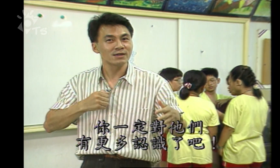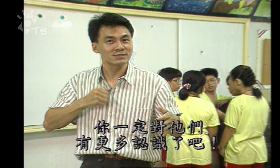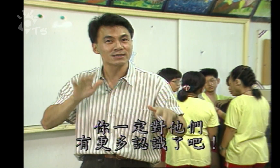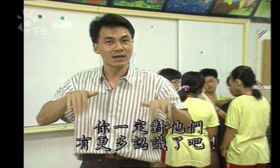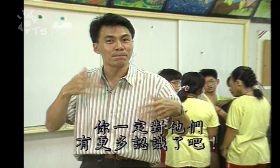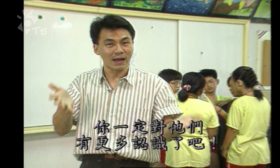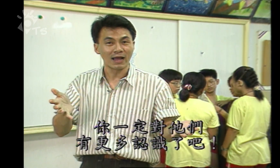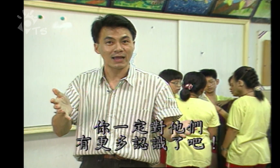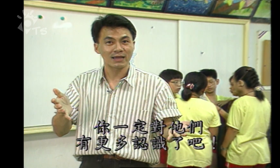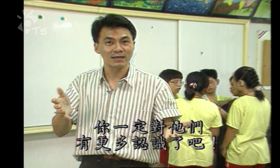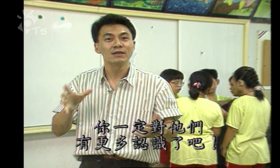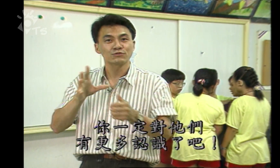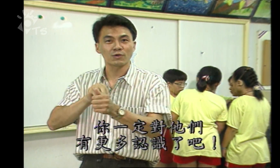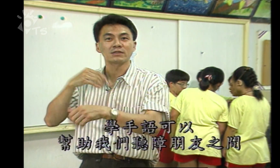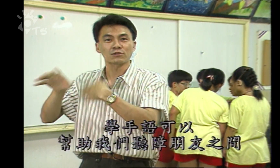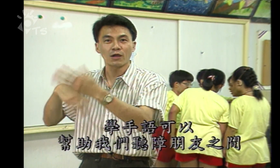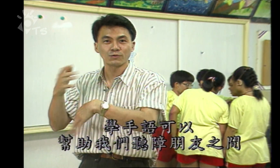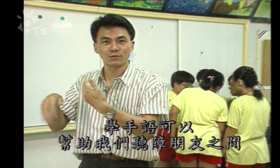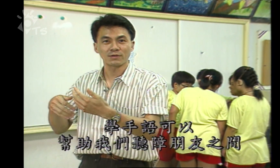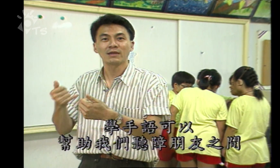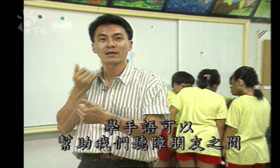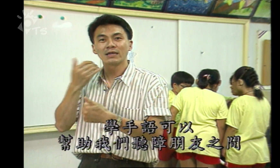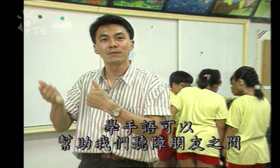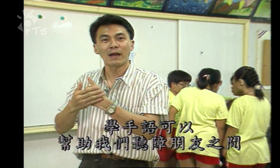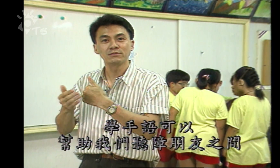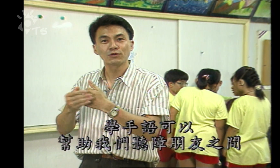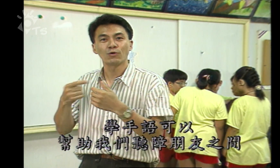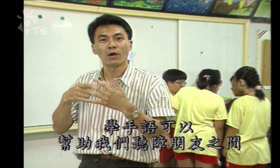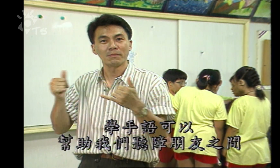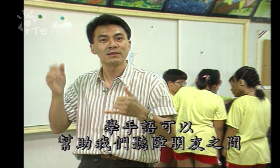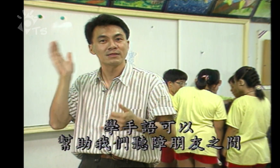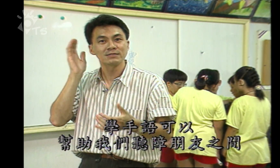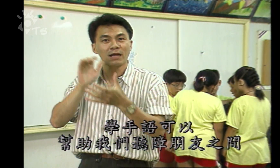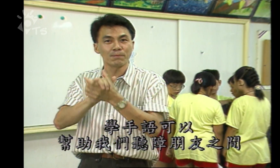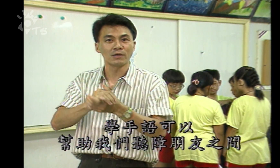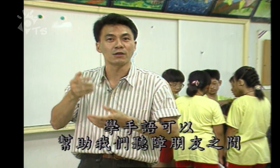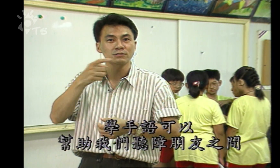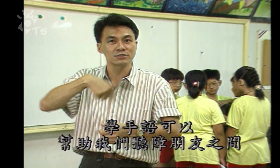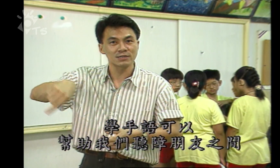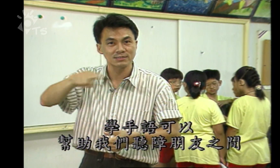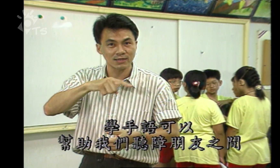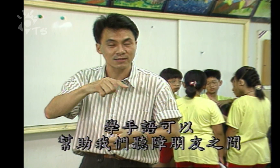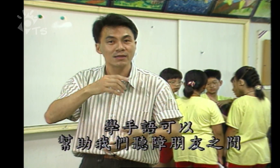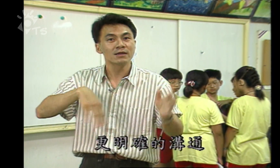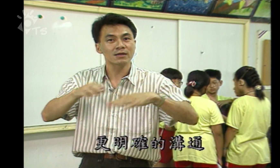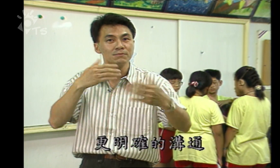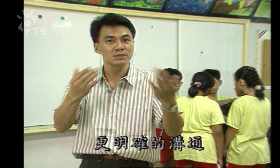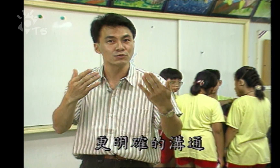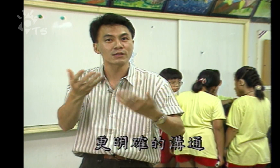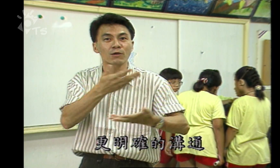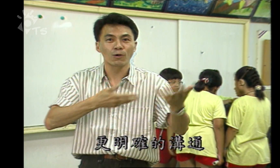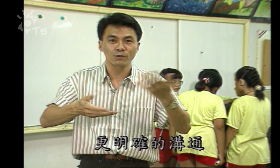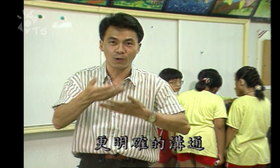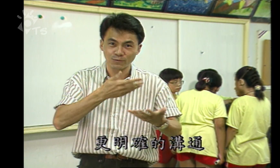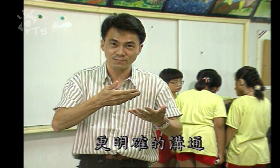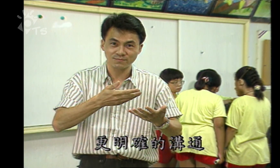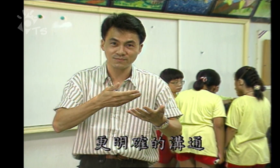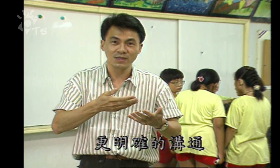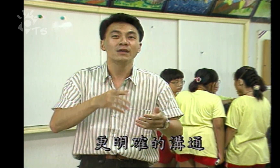了吧？学手语可以帮助我们听障朋友之间更明确的沟通，